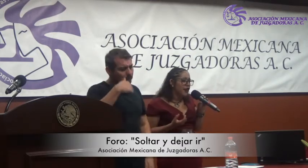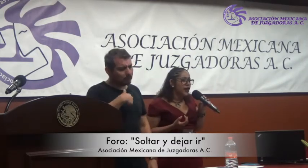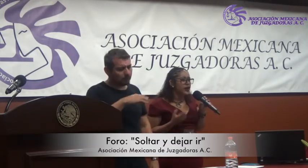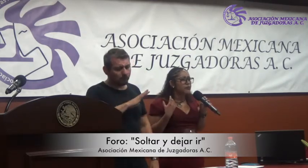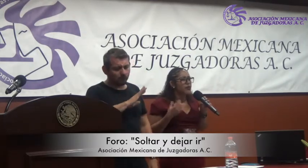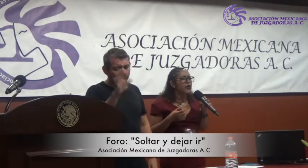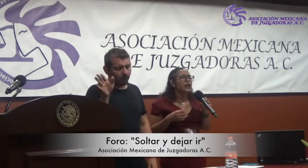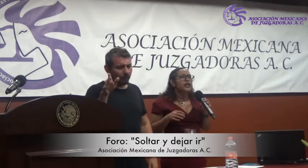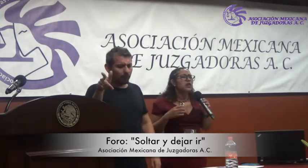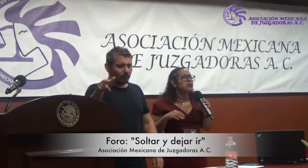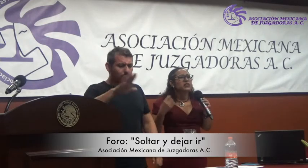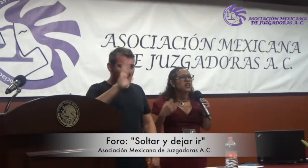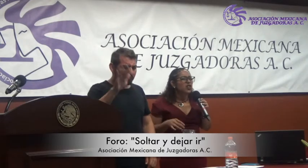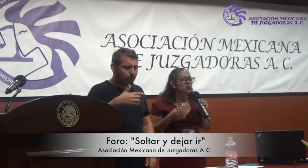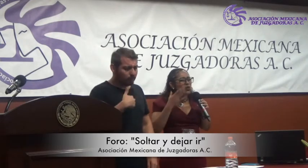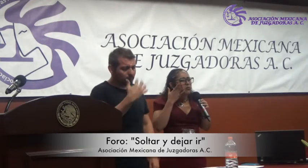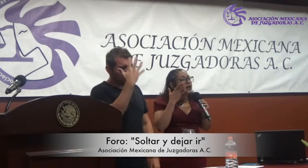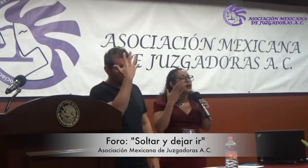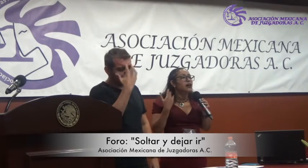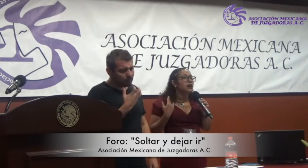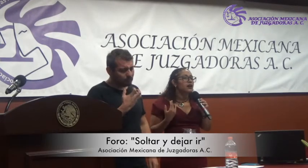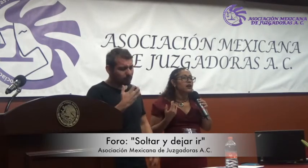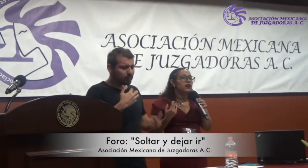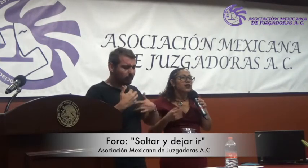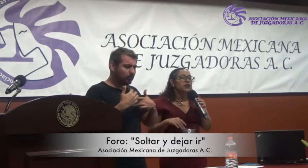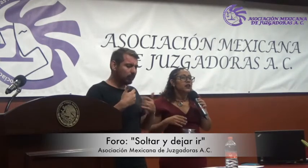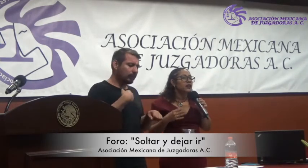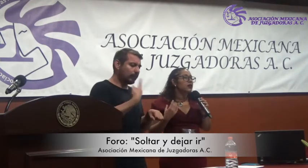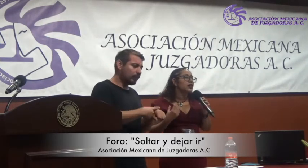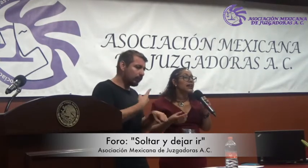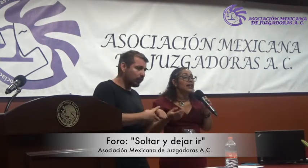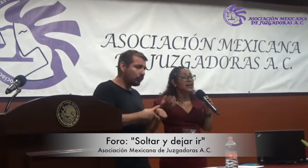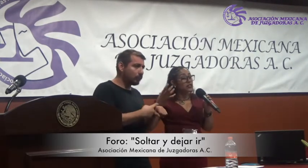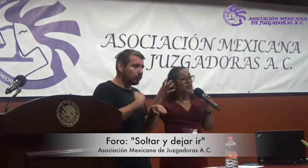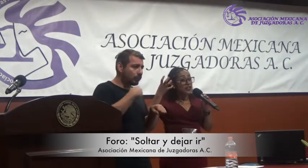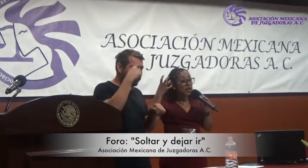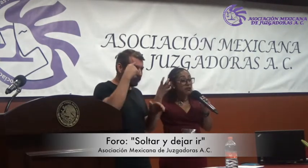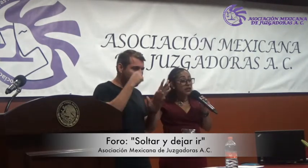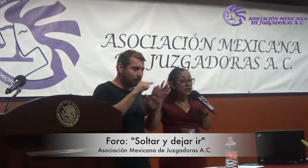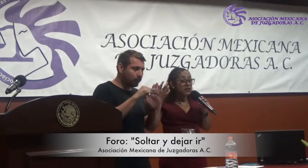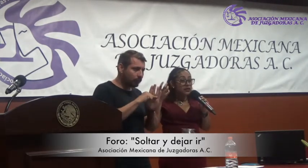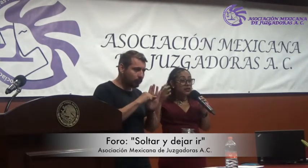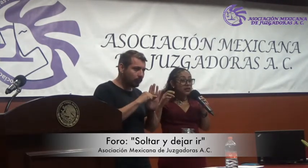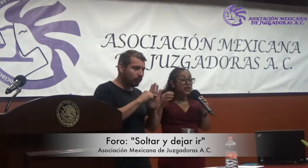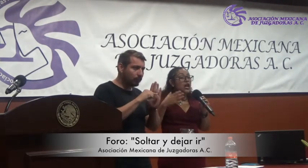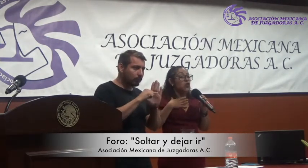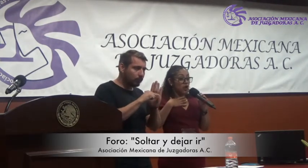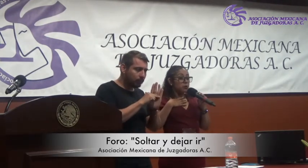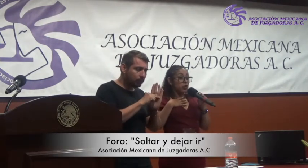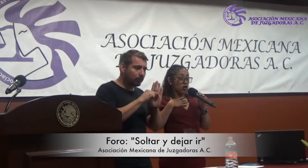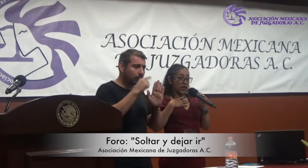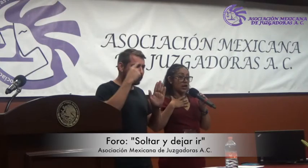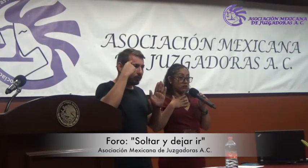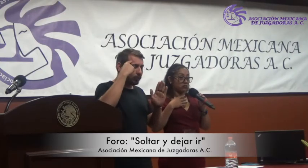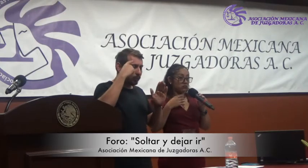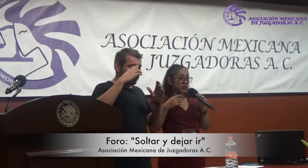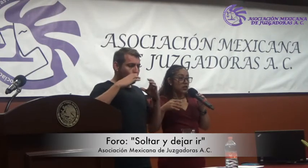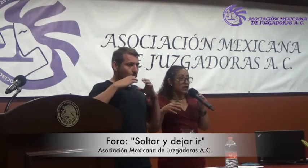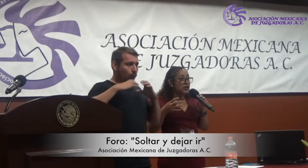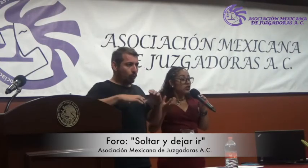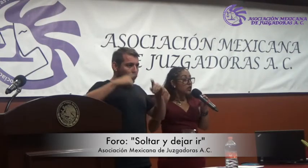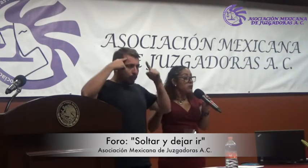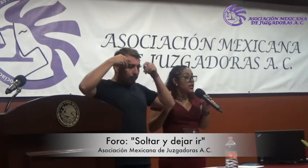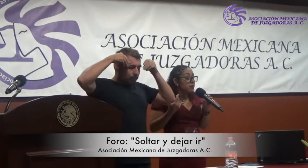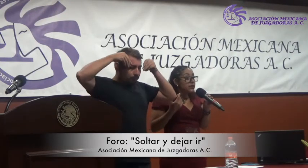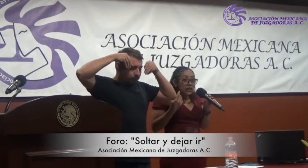muy enfermo y me siento muy mal y eso finalmente el cuerpo lo cree